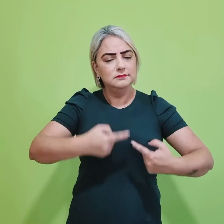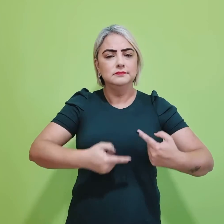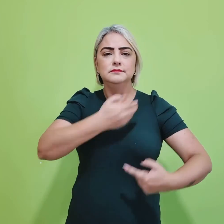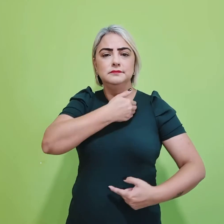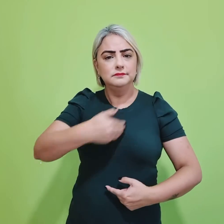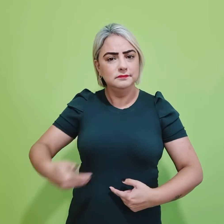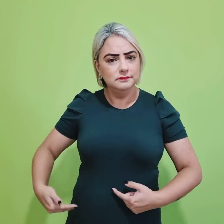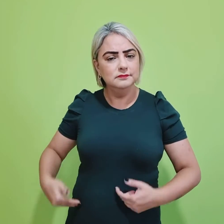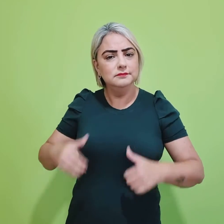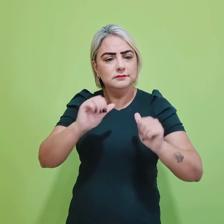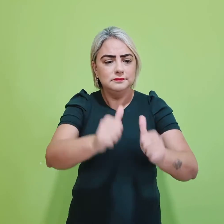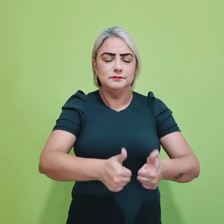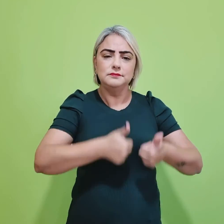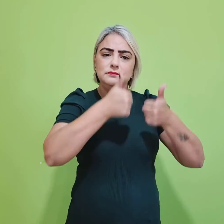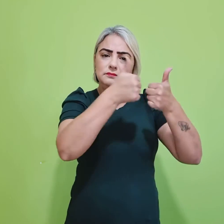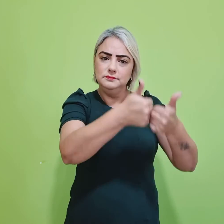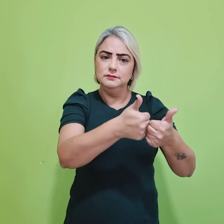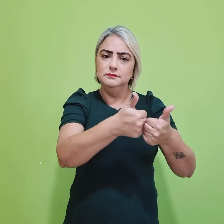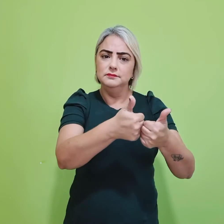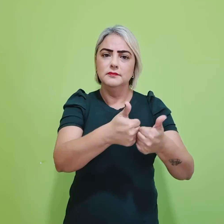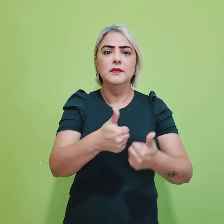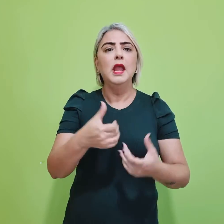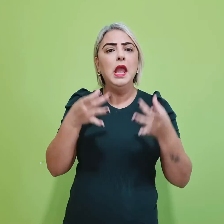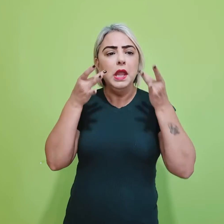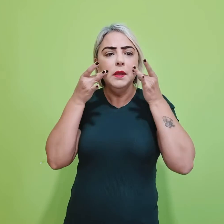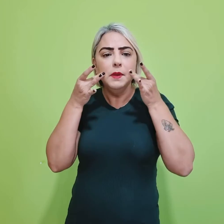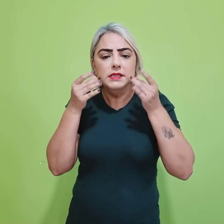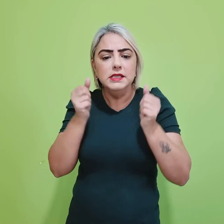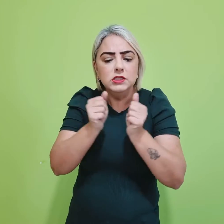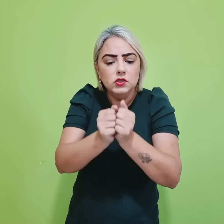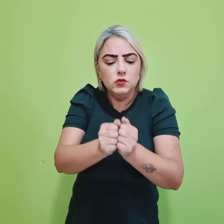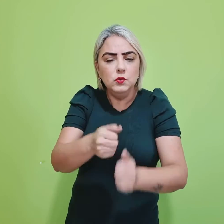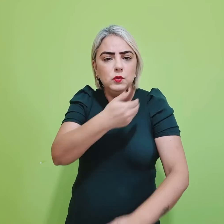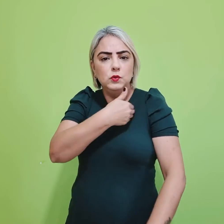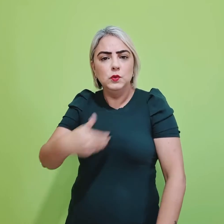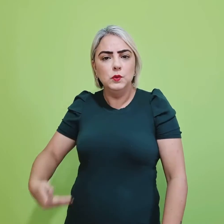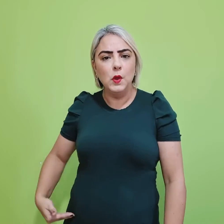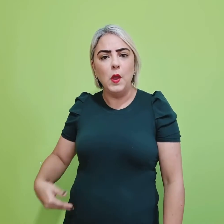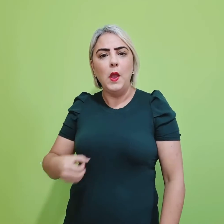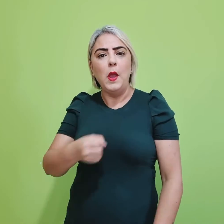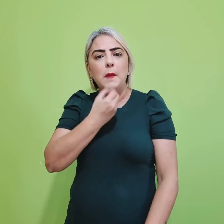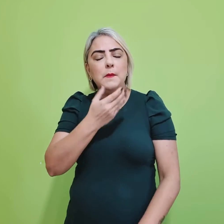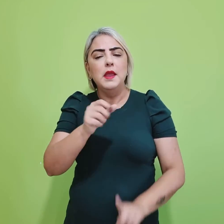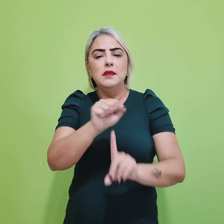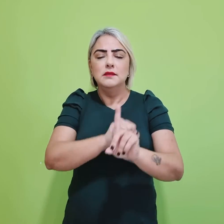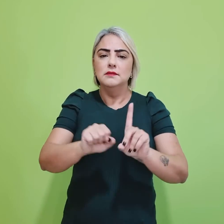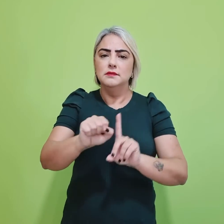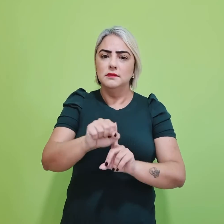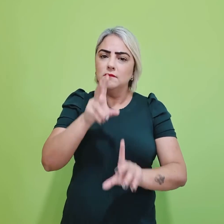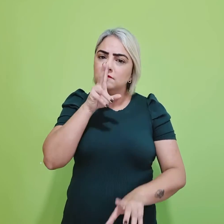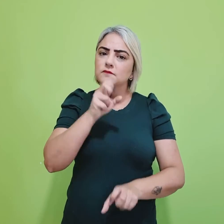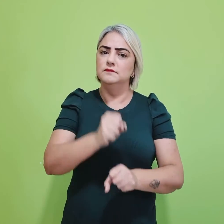políticas públicas de qualidade e presença do estado de bem-estar social forte.